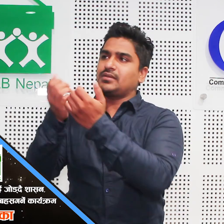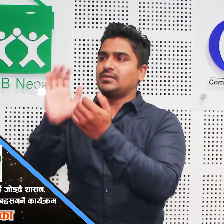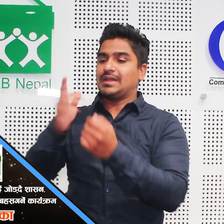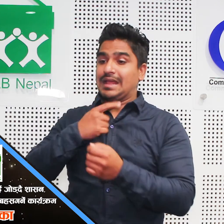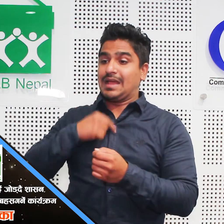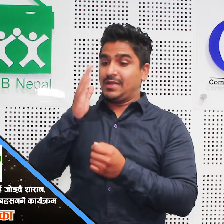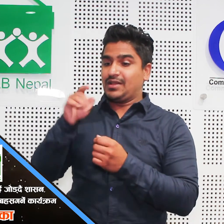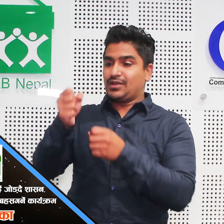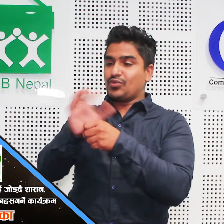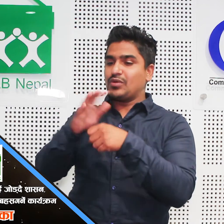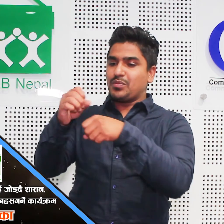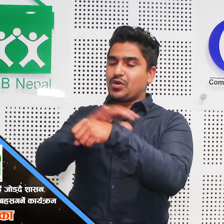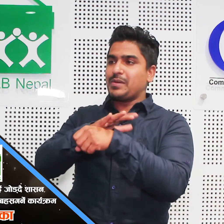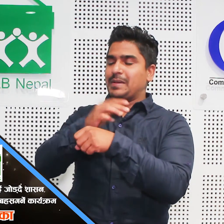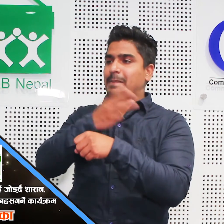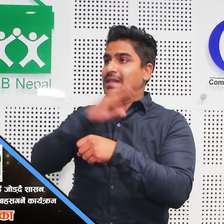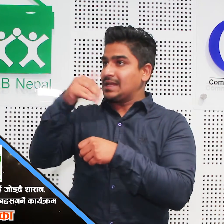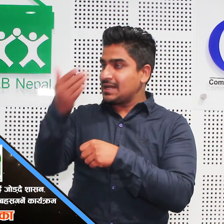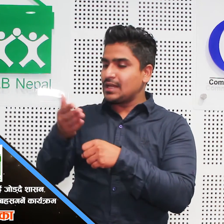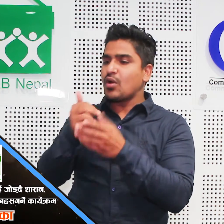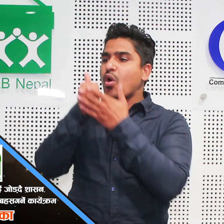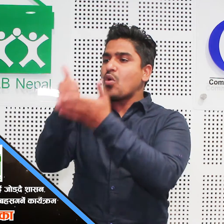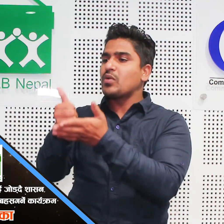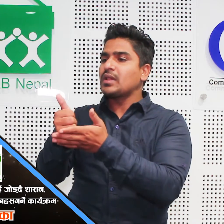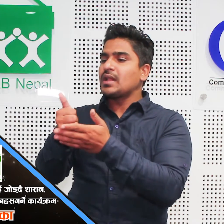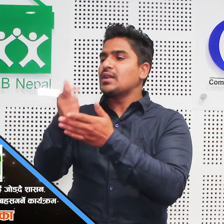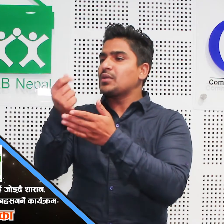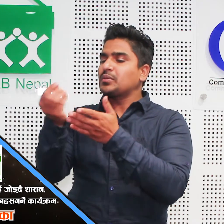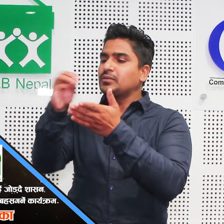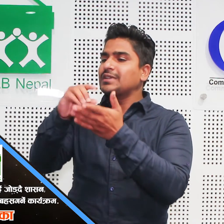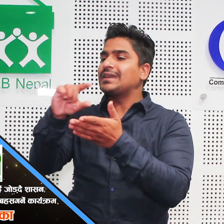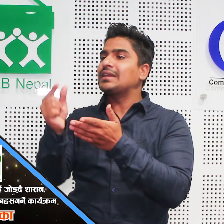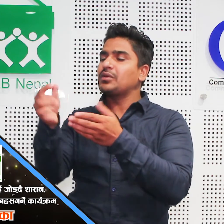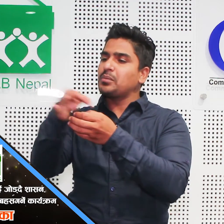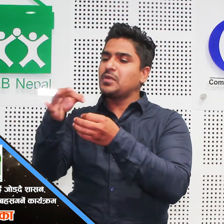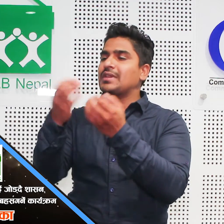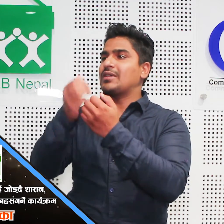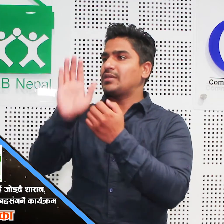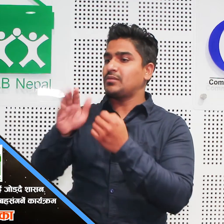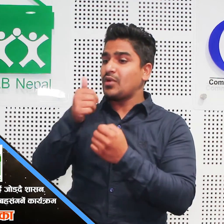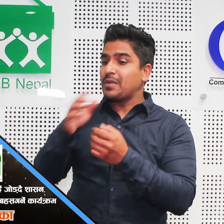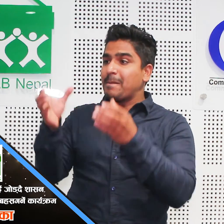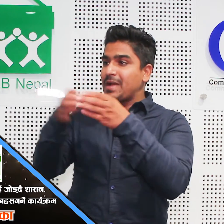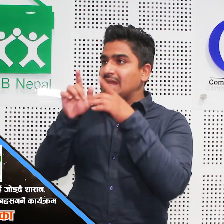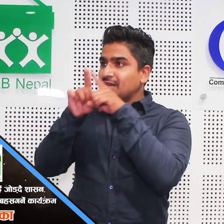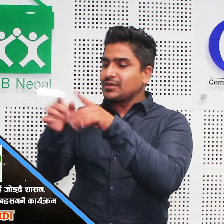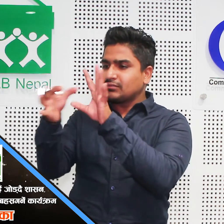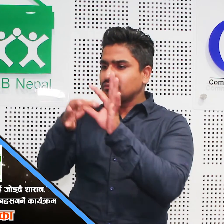हामीले अहिले कोरोना प्रभावित व्यवसायीलाई अनुदान र सहुलियतपूर्ण ऋणको व्यवस्था गरेका छौँ। अब पालिकासँग समन्वय